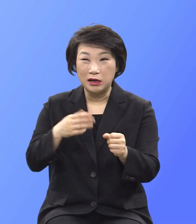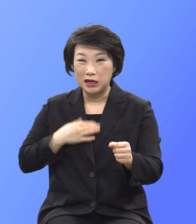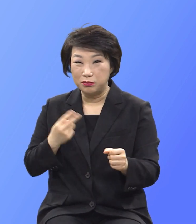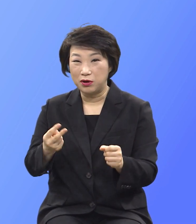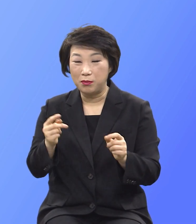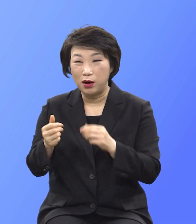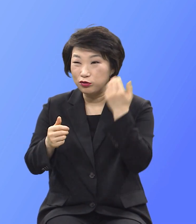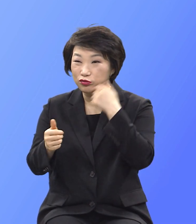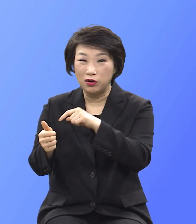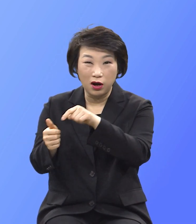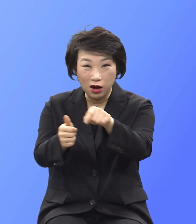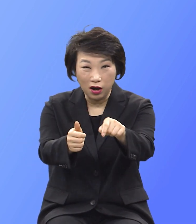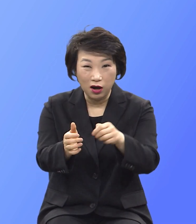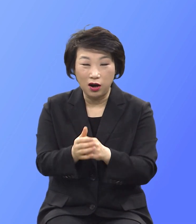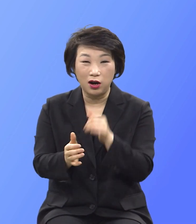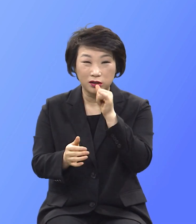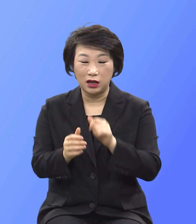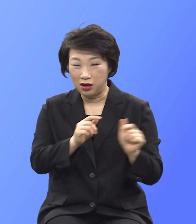의도적으로 했느니